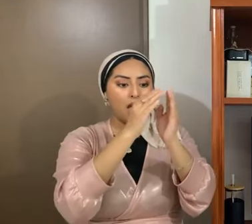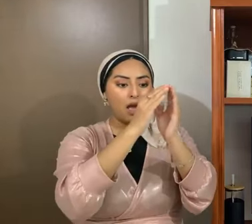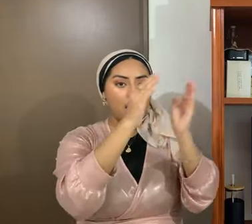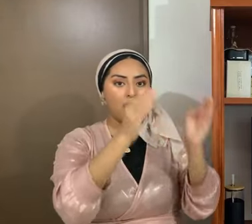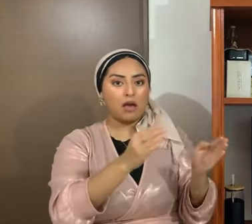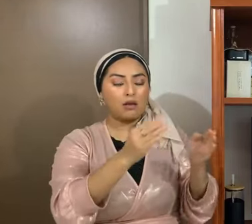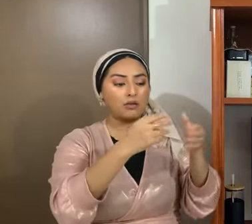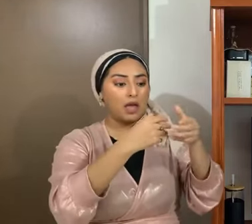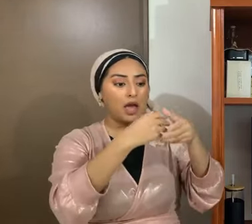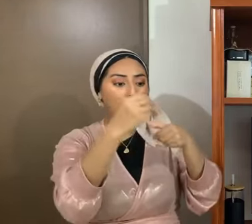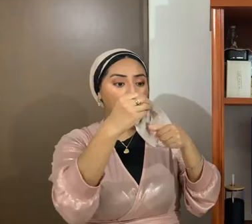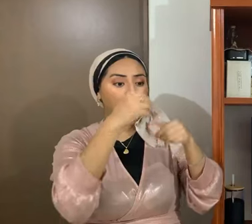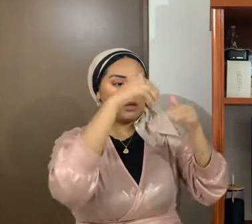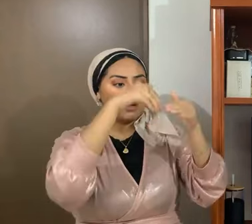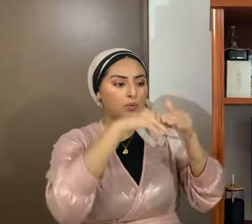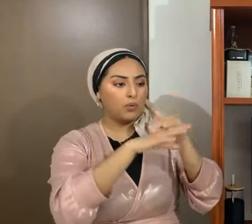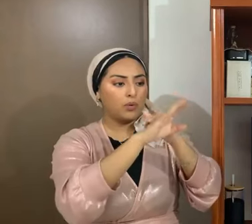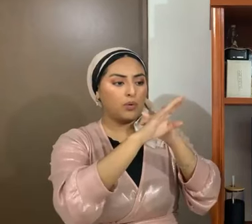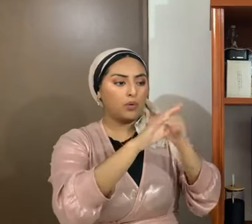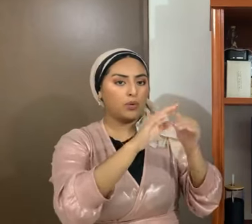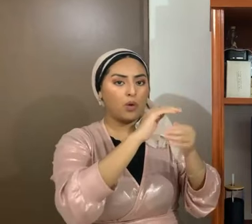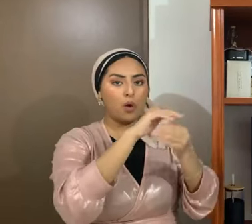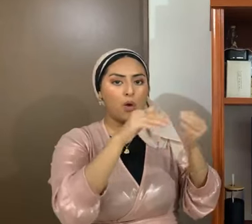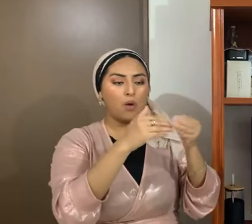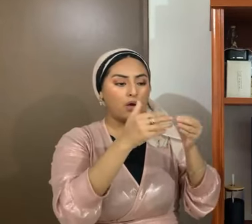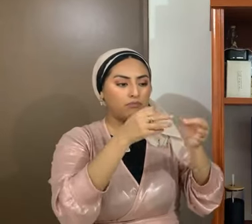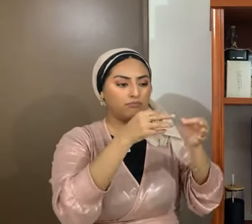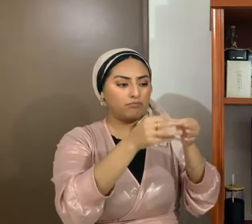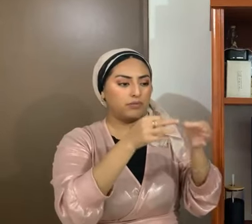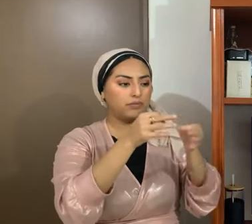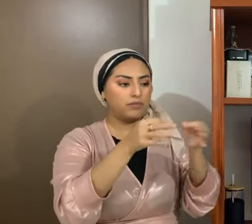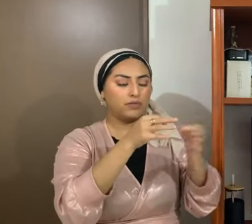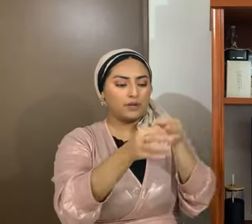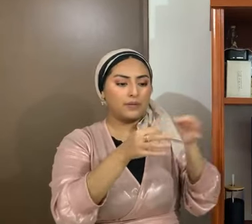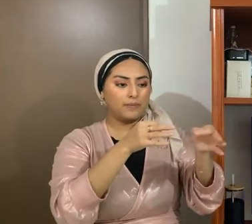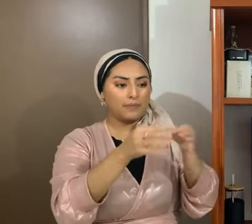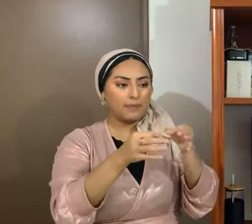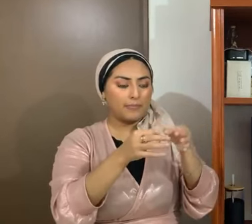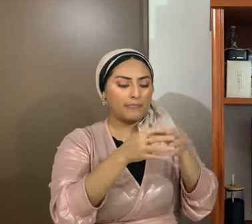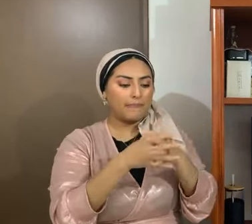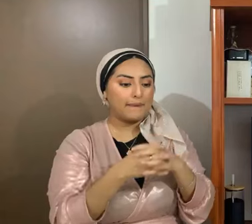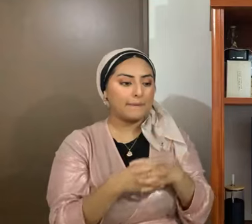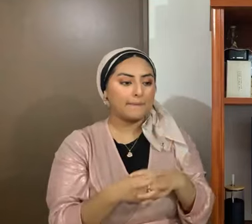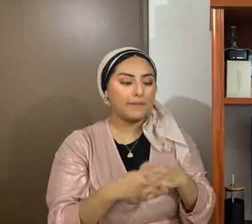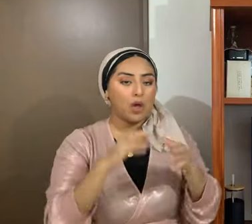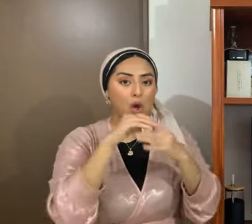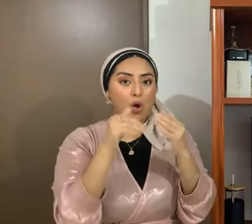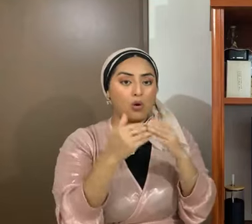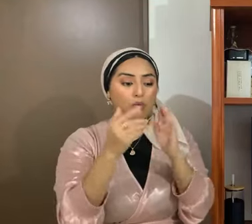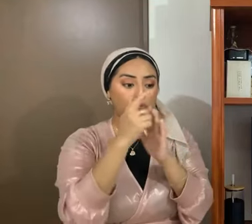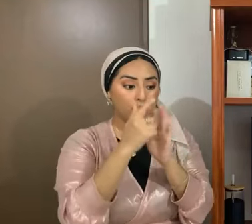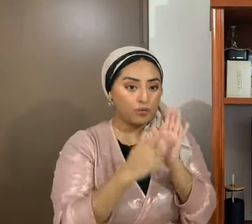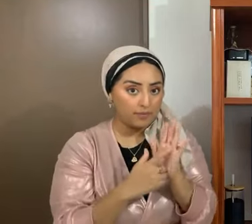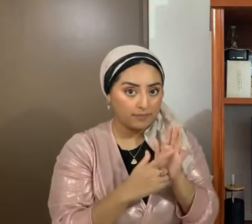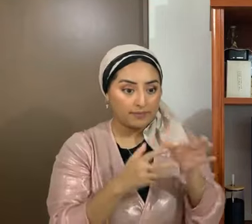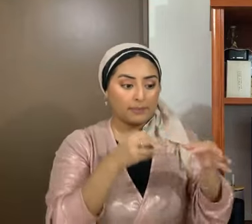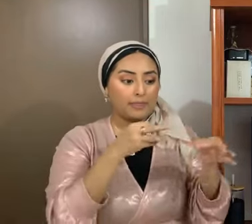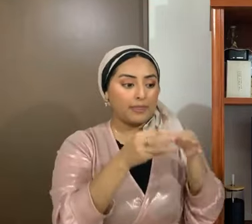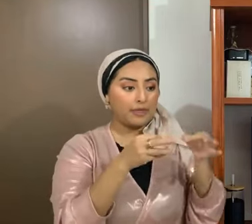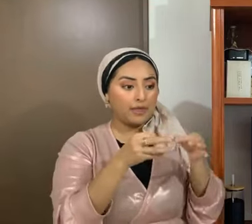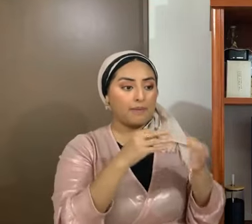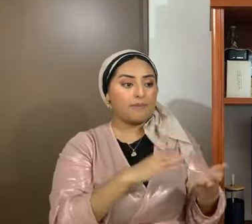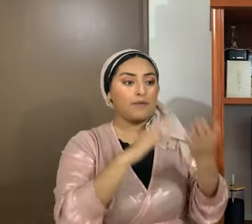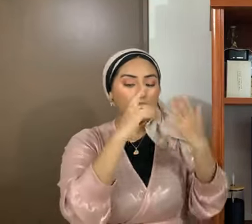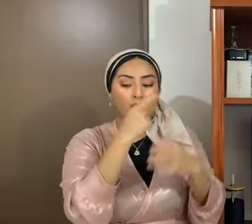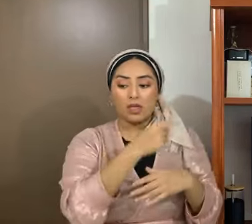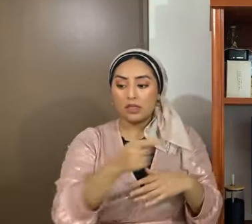sus salidas, sus entradas, y todas sus formas, y todas sus descripciones, y todas sus configuraciones, y todas sus leyes, y descríbelo delante de sus